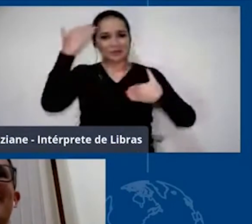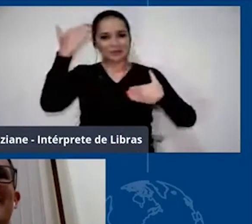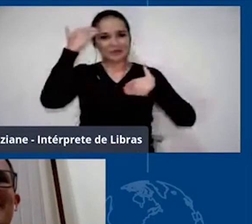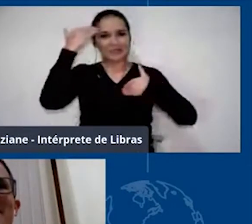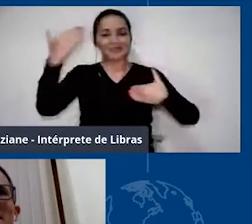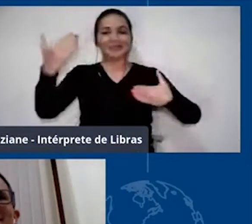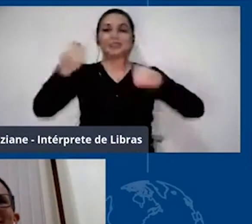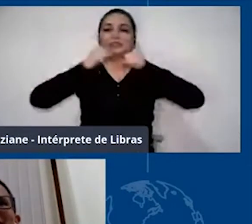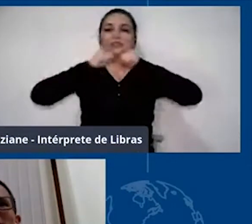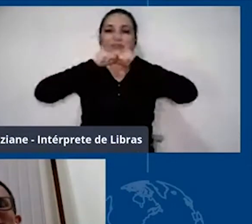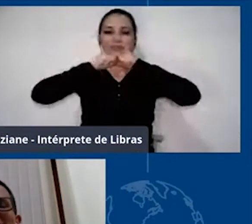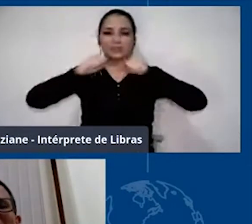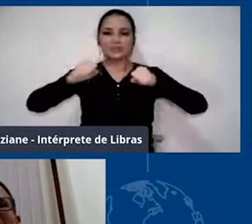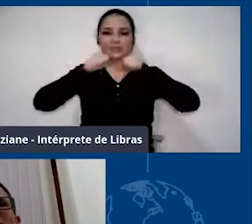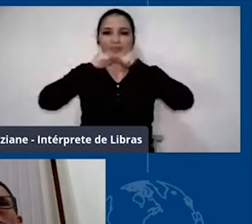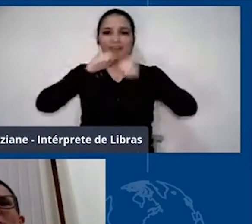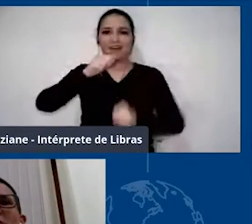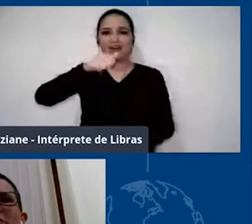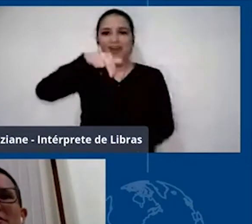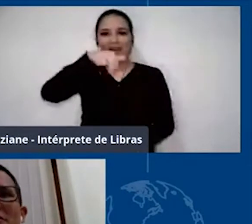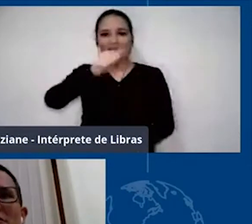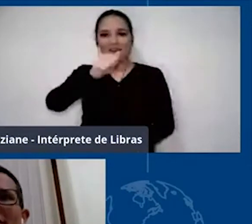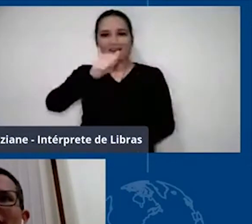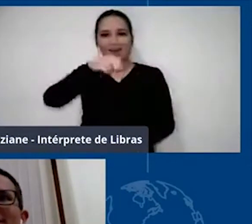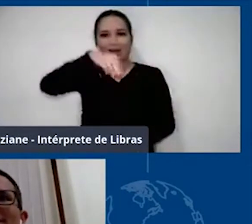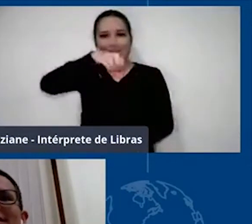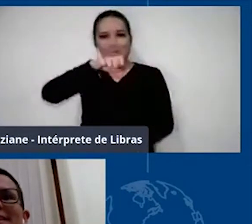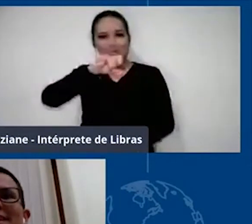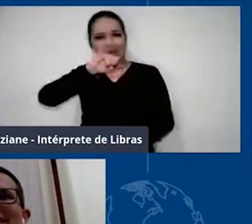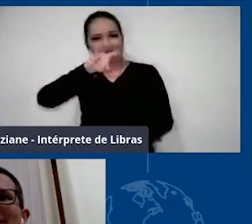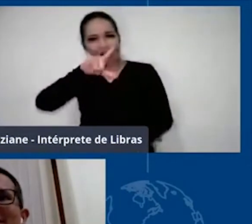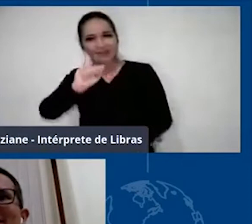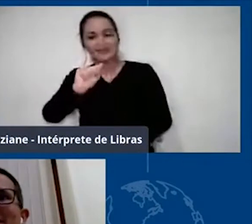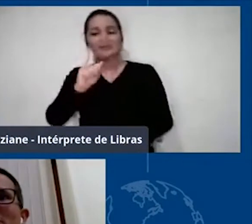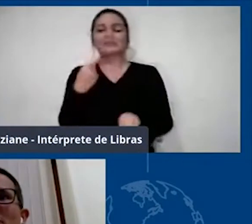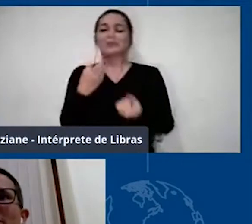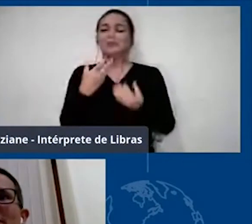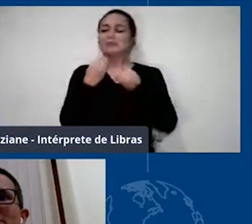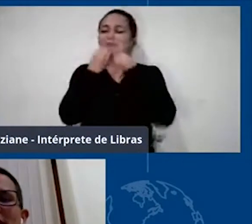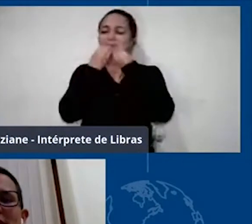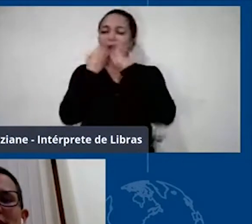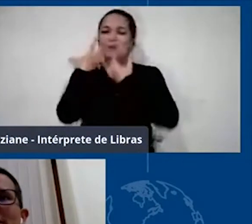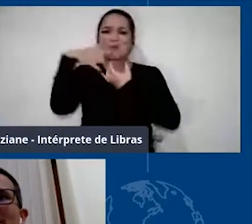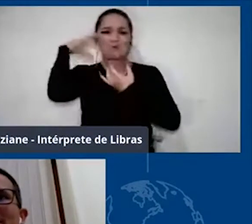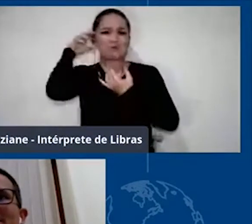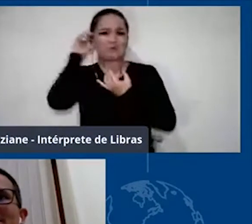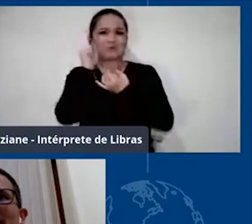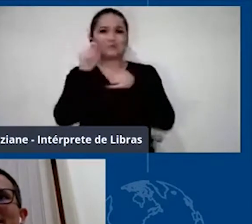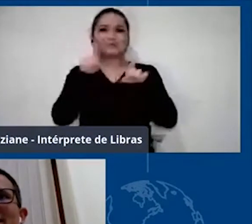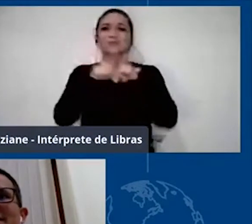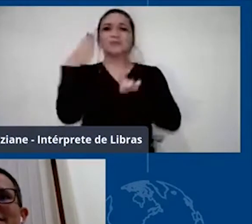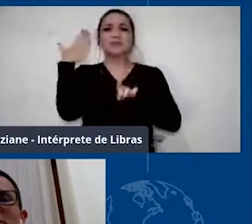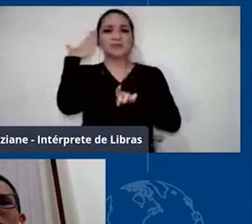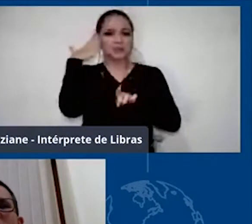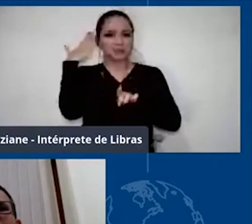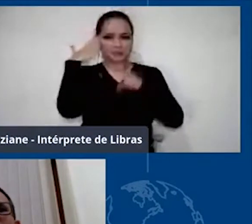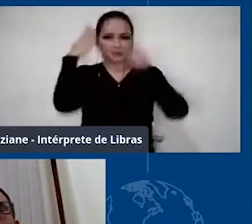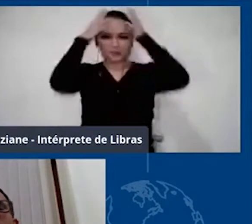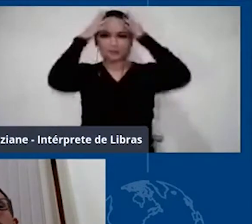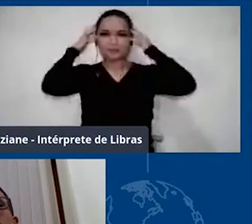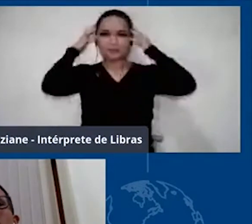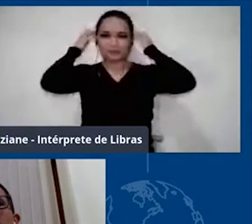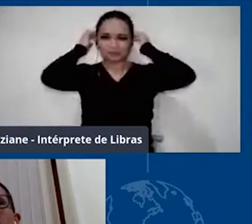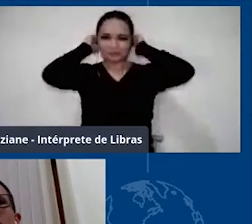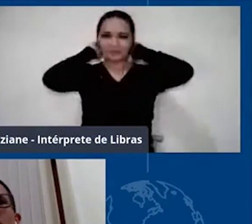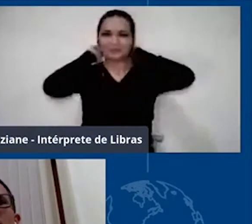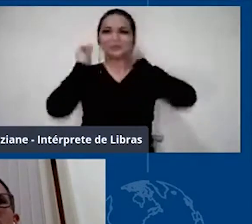secretária Ana Amélia Lemos, é muito bom de ouvir, né? É importante estar sempre em contato com